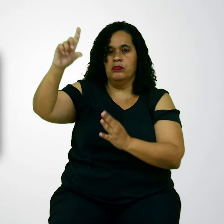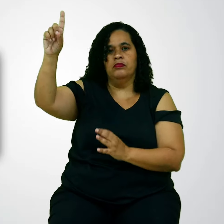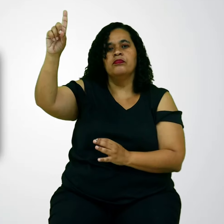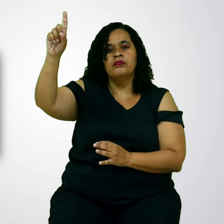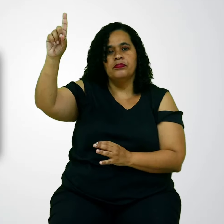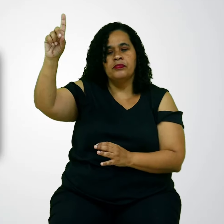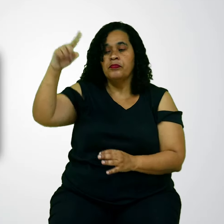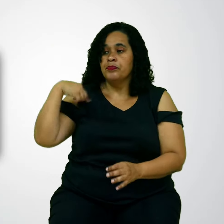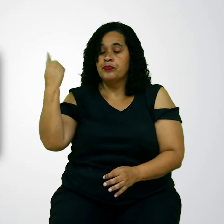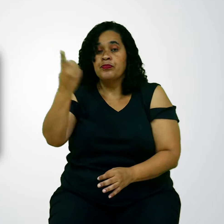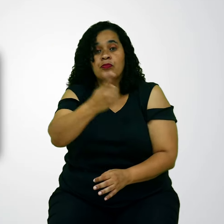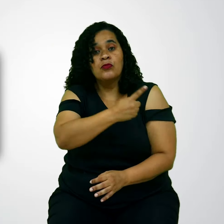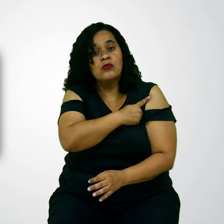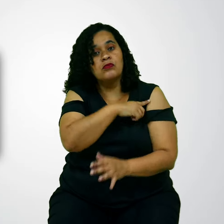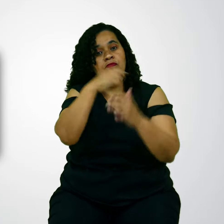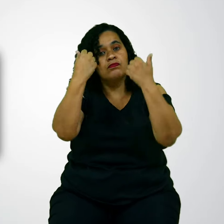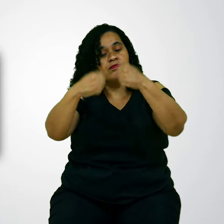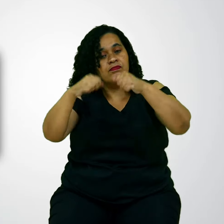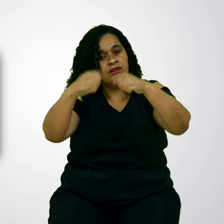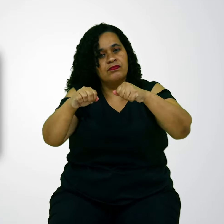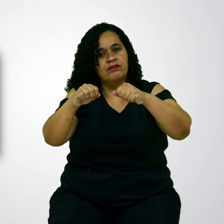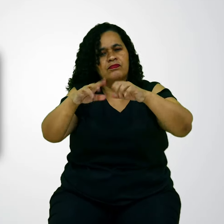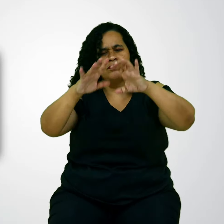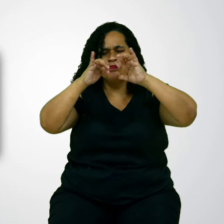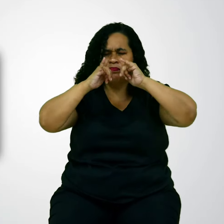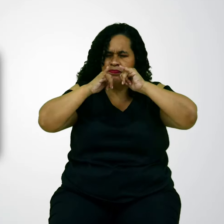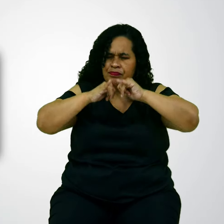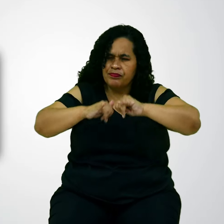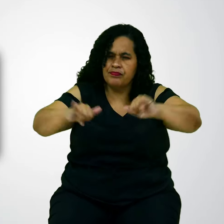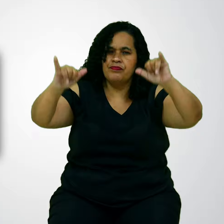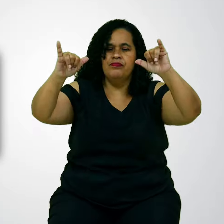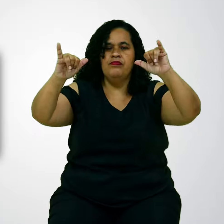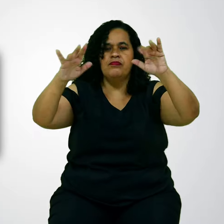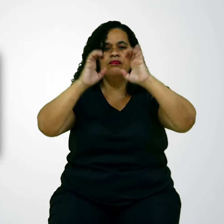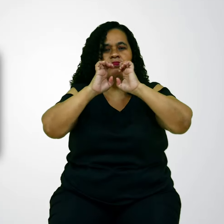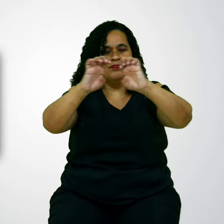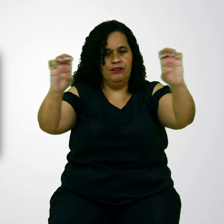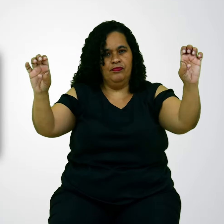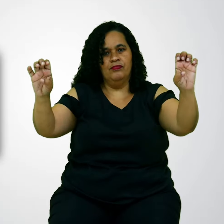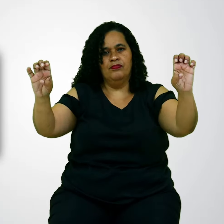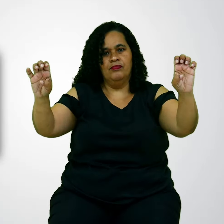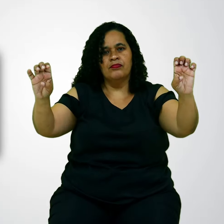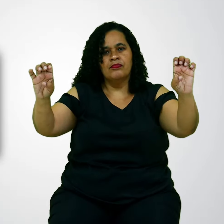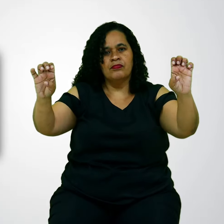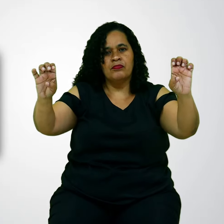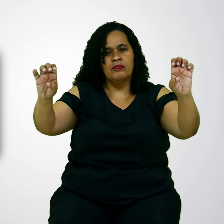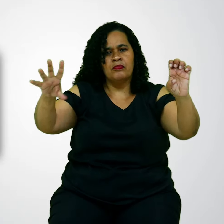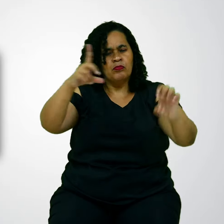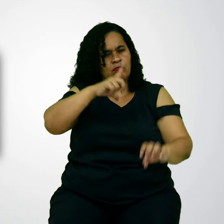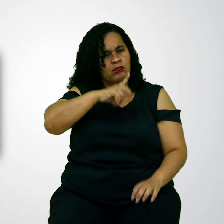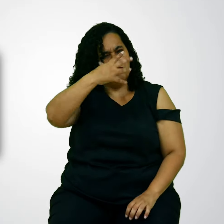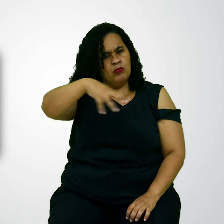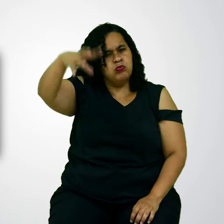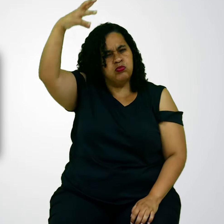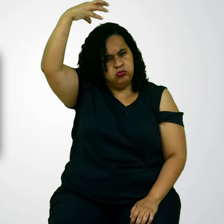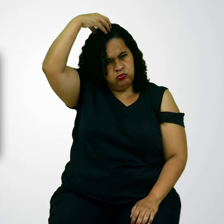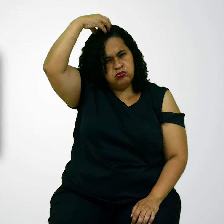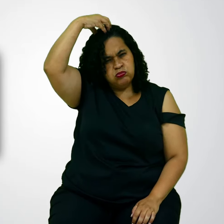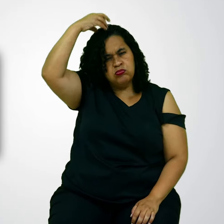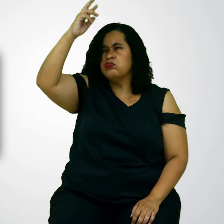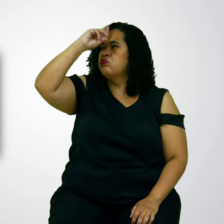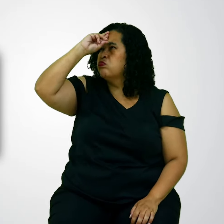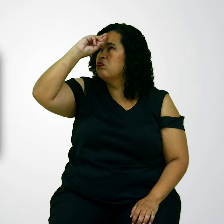precisamos proclamar que um rei governa esse mundo, que um redentor, nós temos um